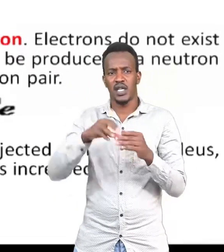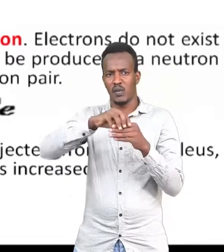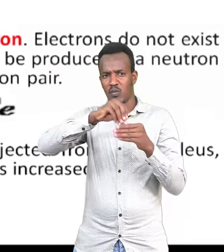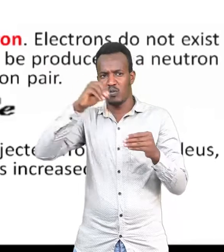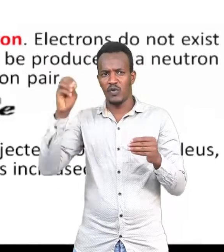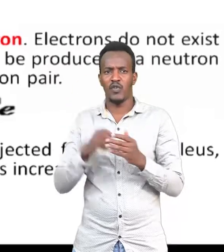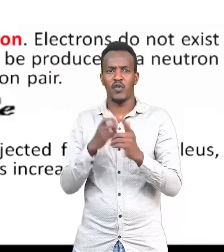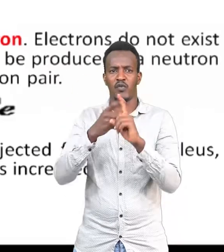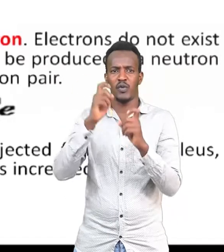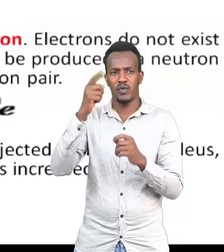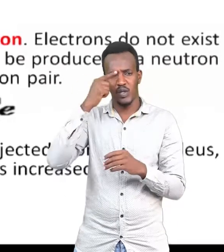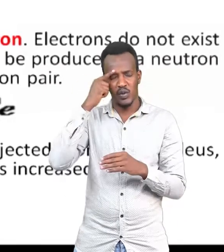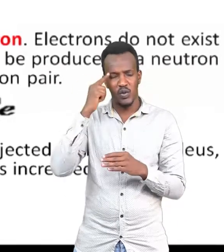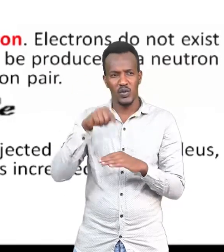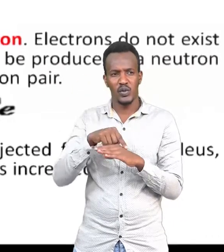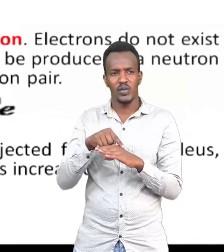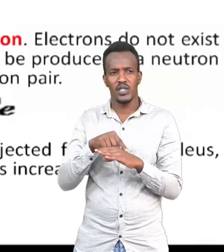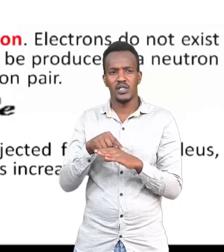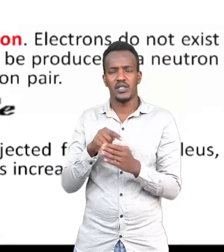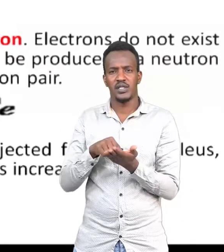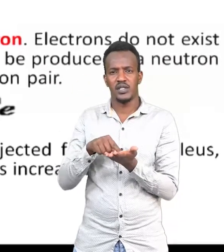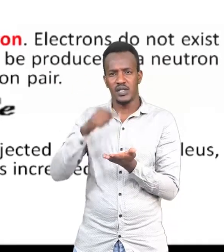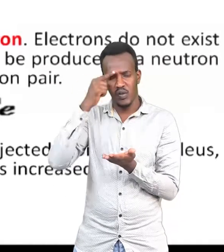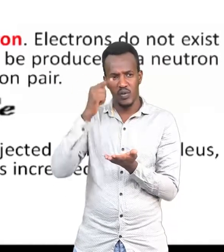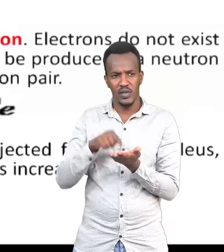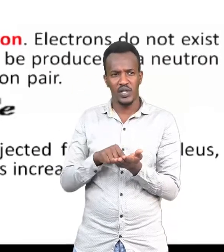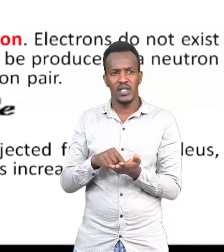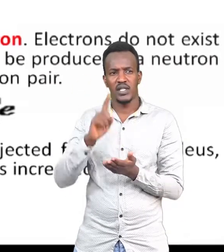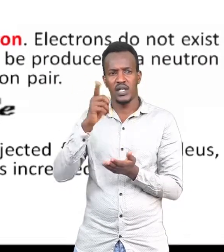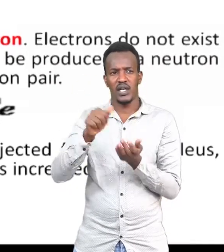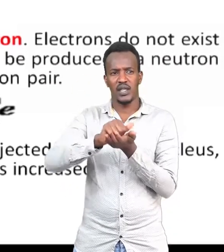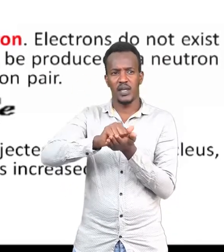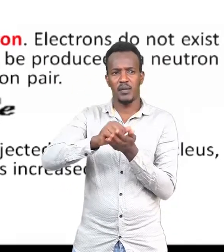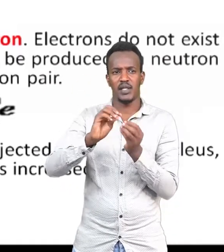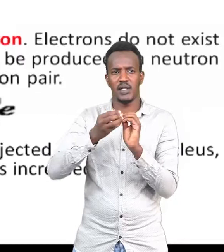nucleus-ta waa goorta waxa loo jeedaa ay soo baxdo markaasi beta atomic number oo sad ahaa